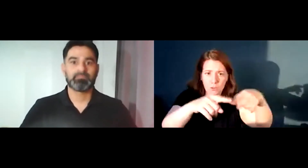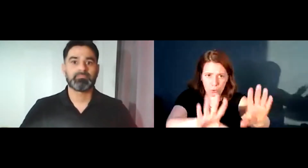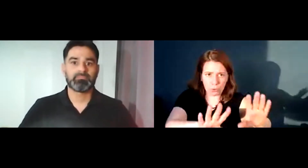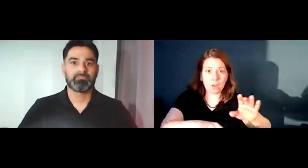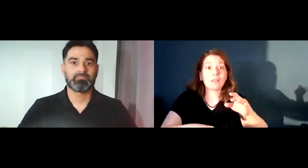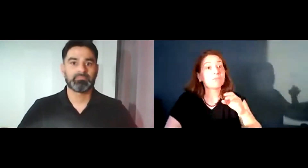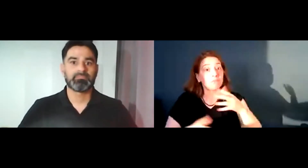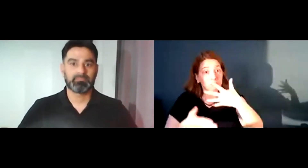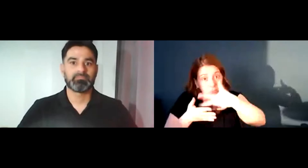buenísimo.